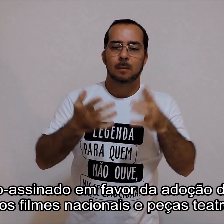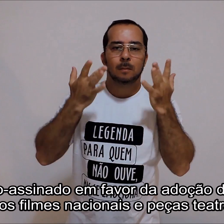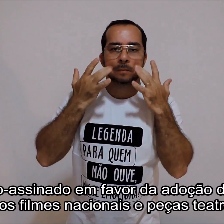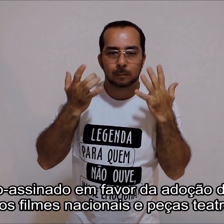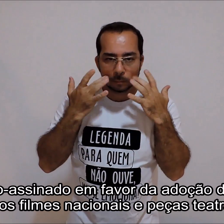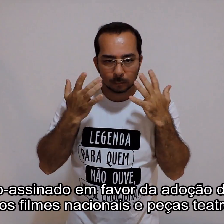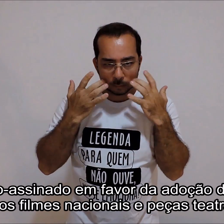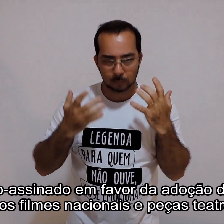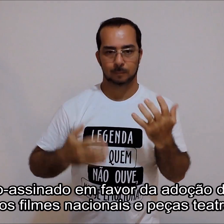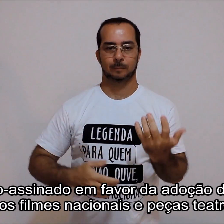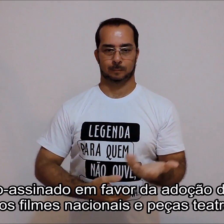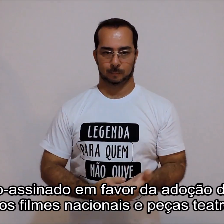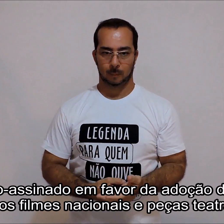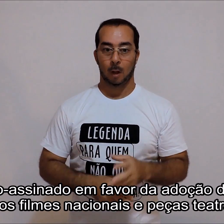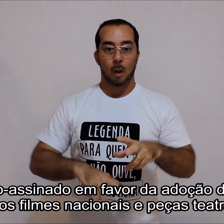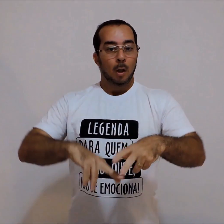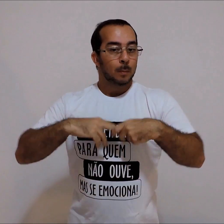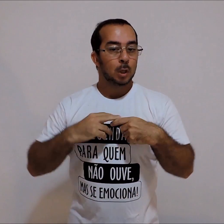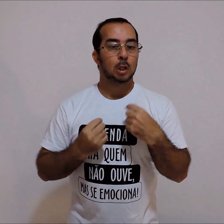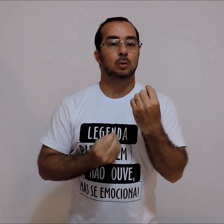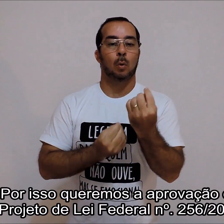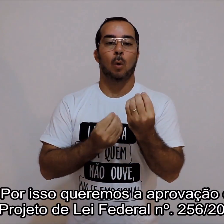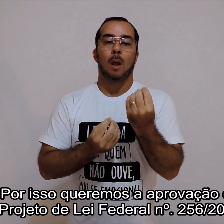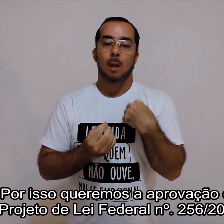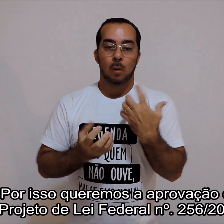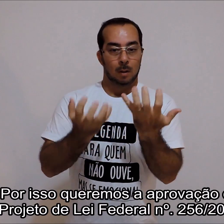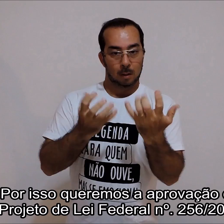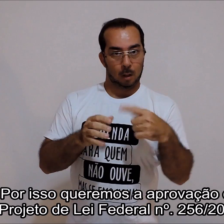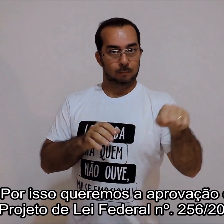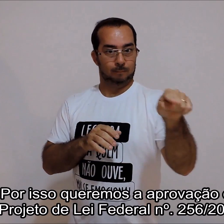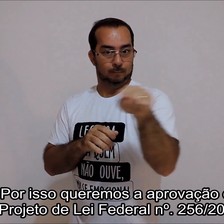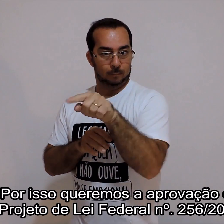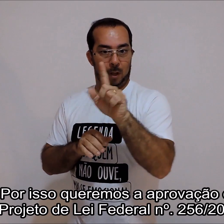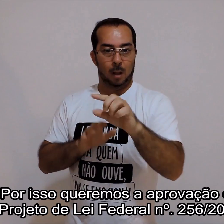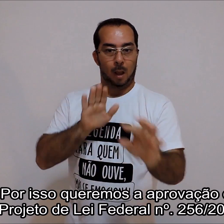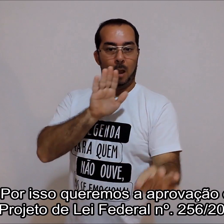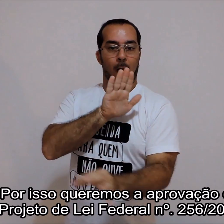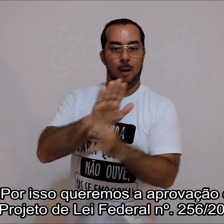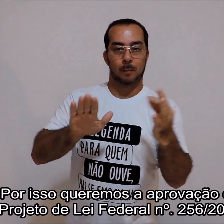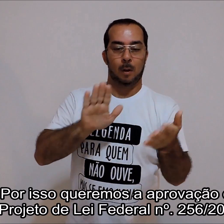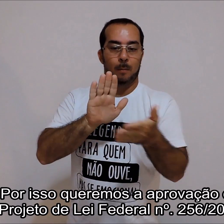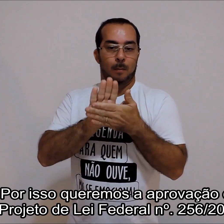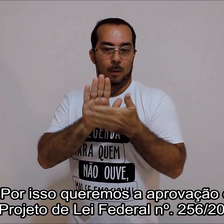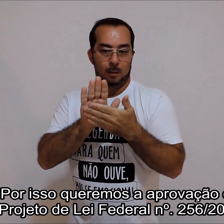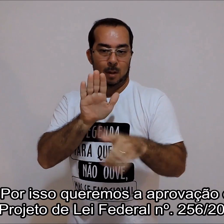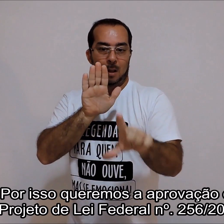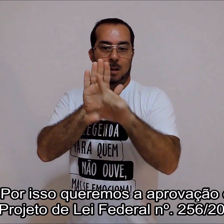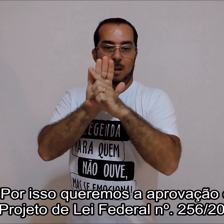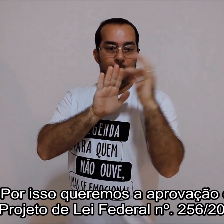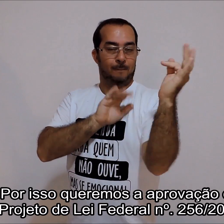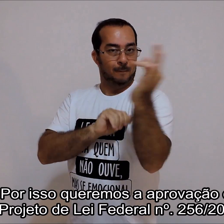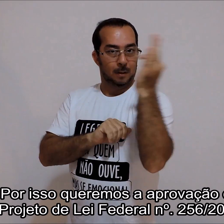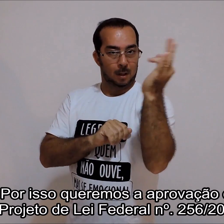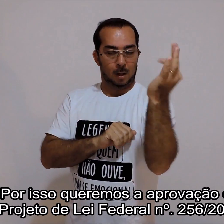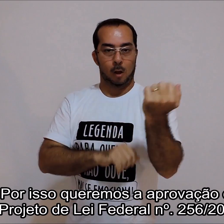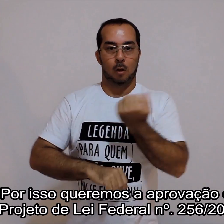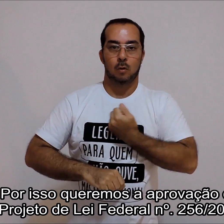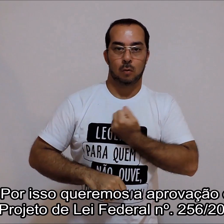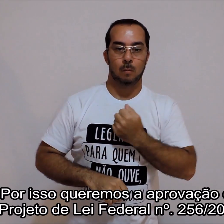nacionais e peças teatrais. Por isso queremos a aprovação do Projeto de Lei Federal nº